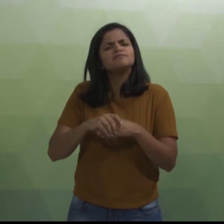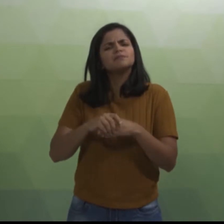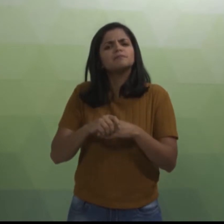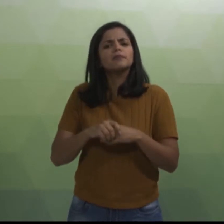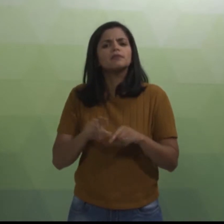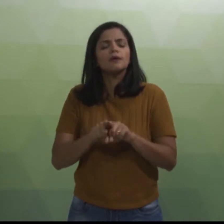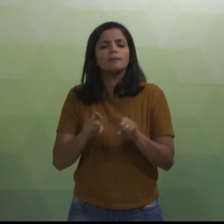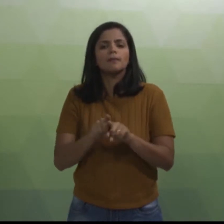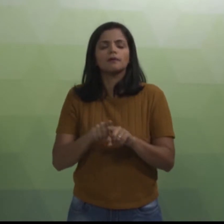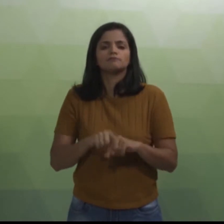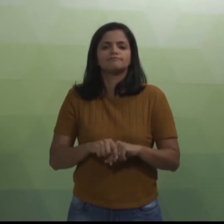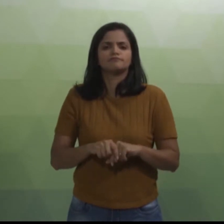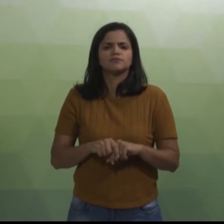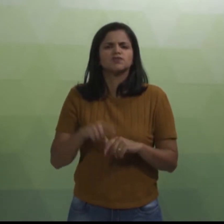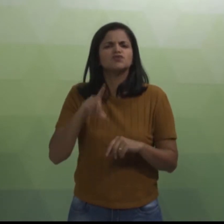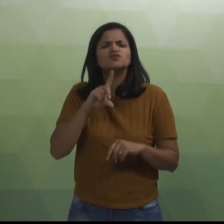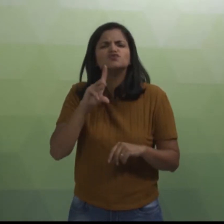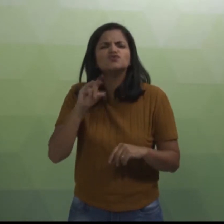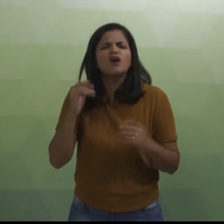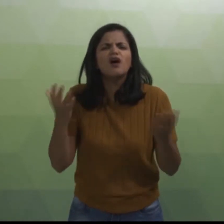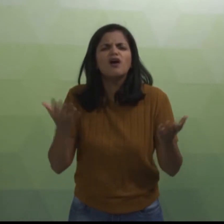marcação? Que dia é hoje?